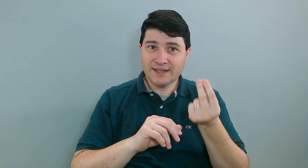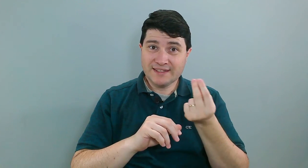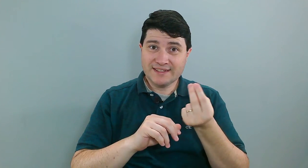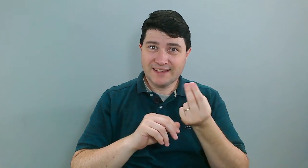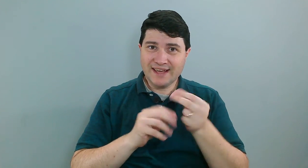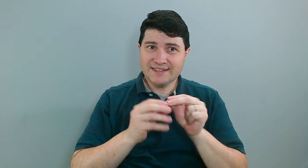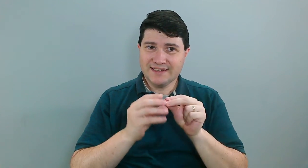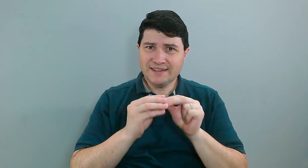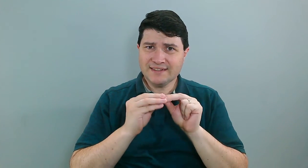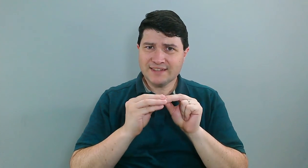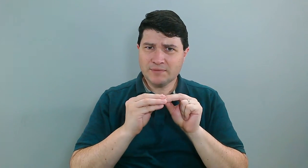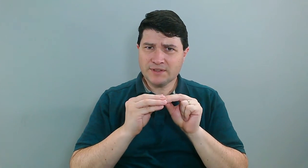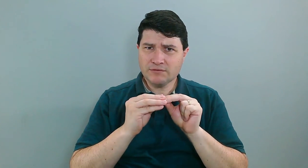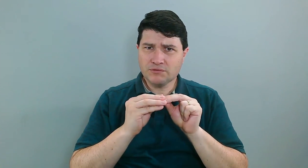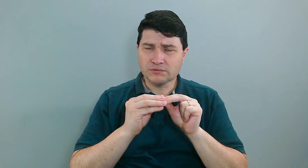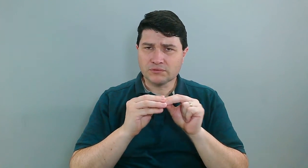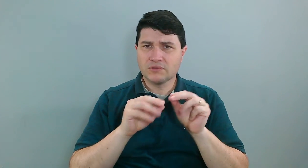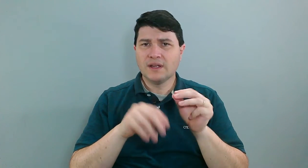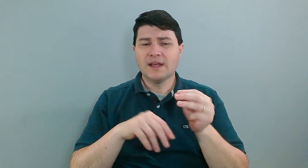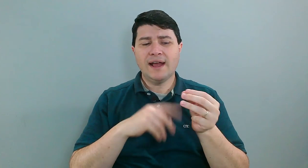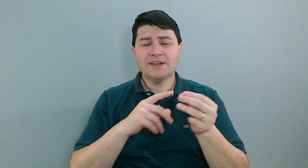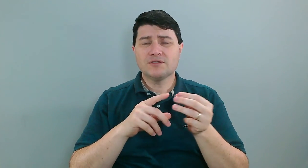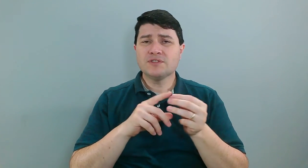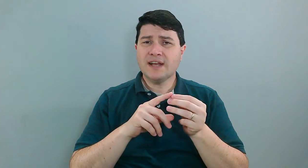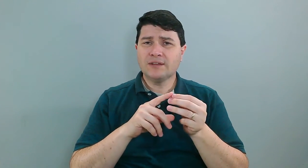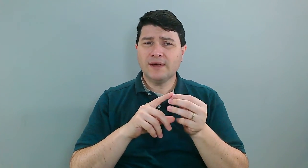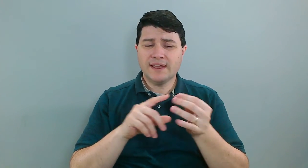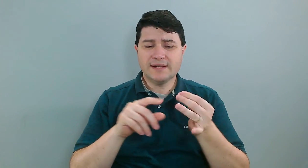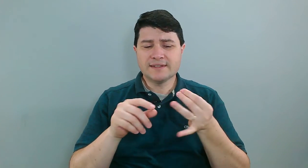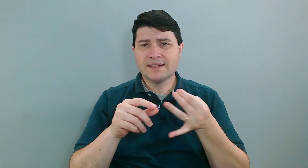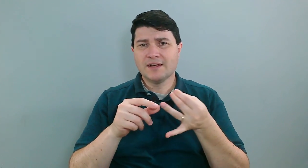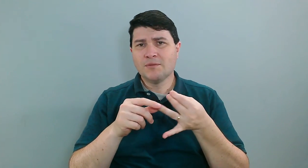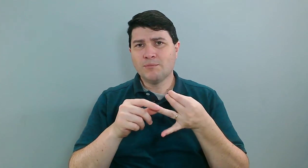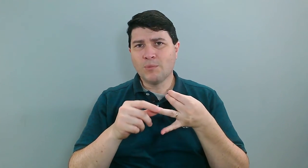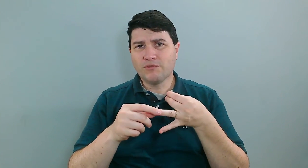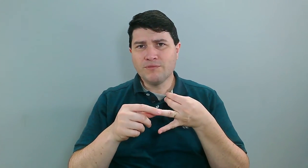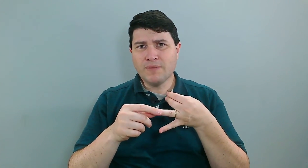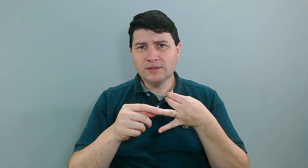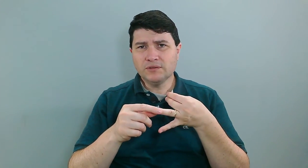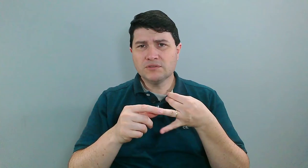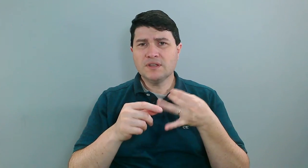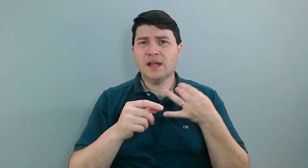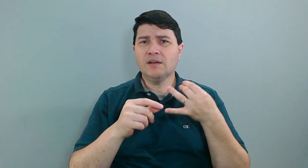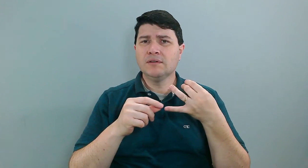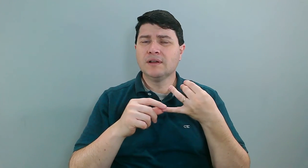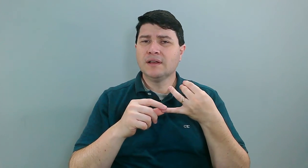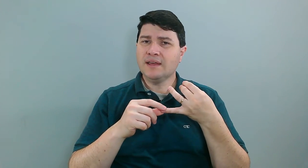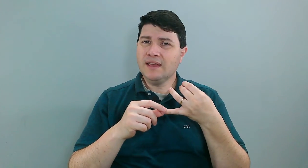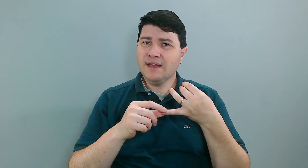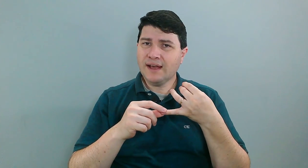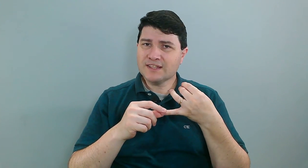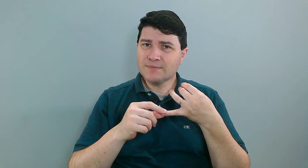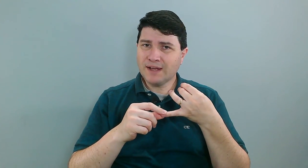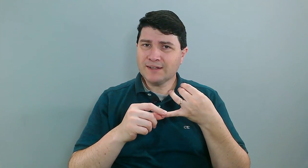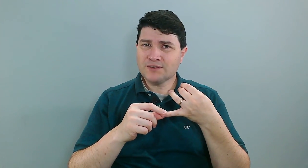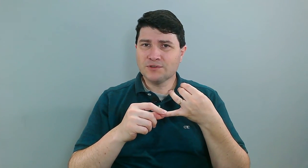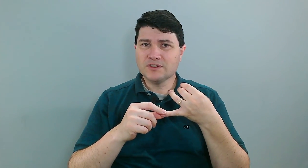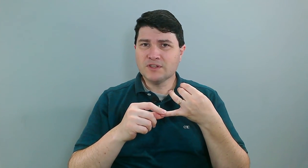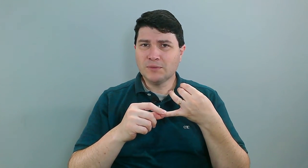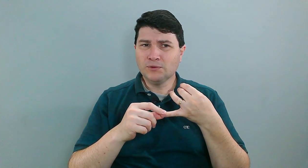esses 3 itens sempre estão juntos. Associado a eles, o movimento do sinal e as marcações não